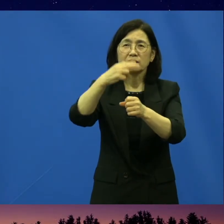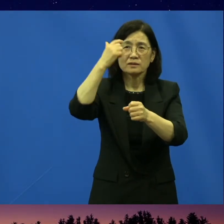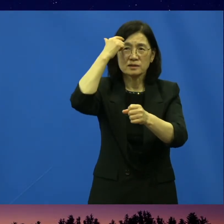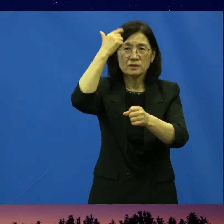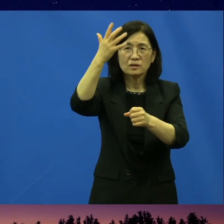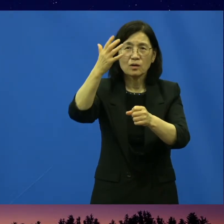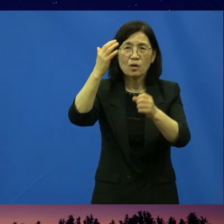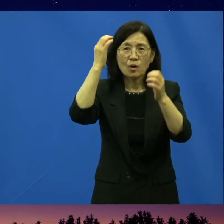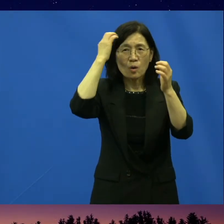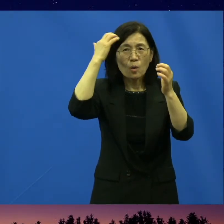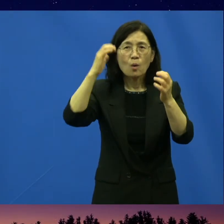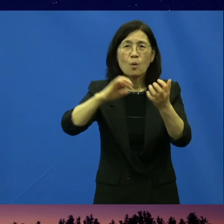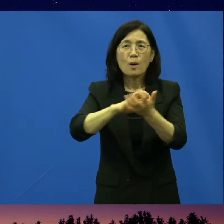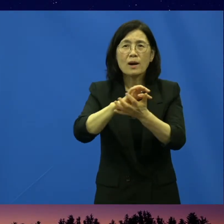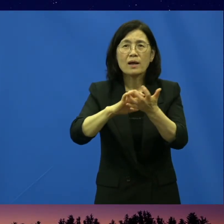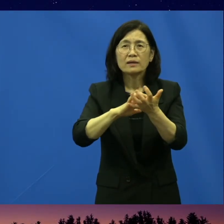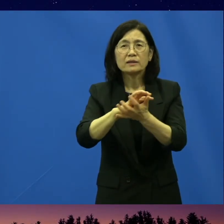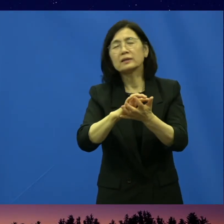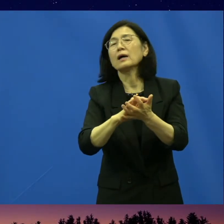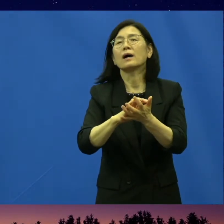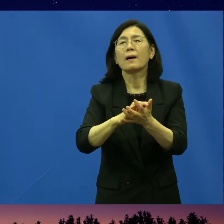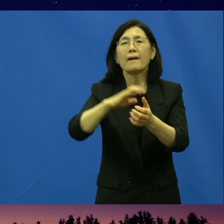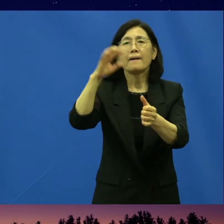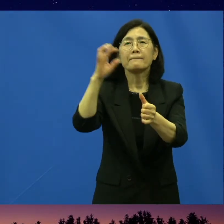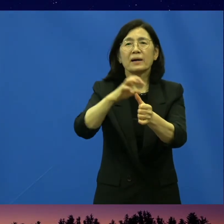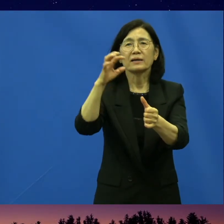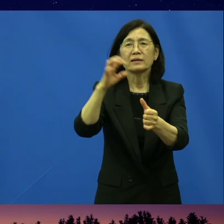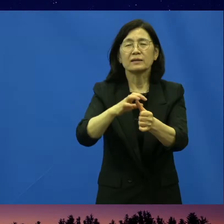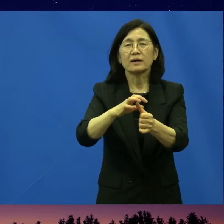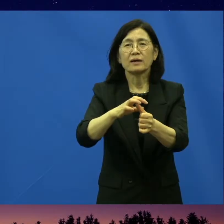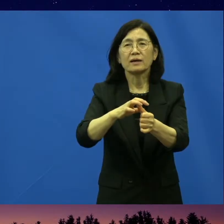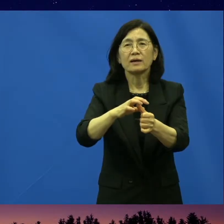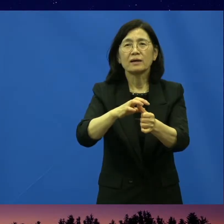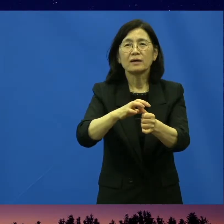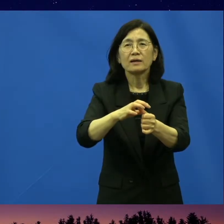환난이나 공고나 박해나 기근이나 적신이나 위험이나 칼이냐?